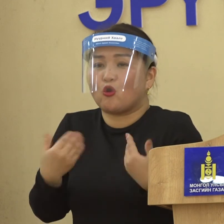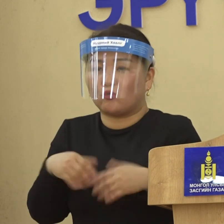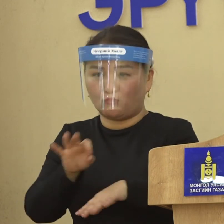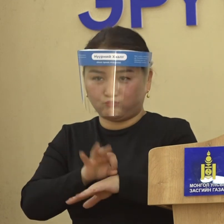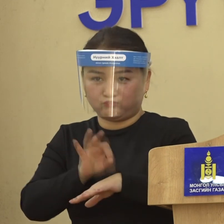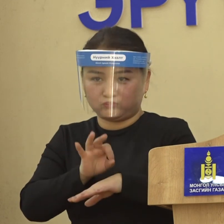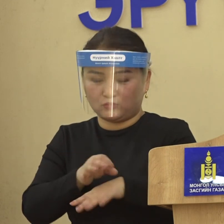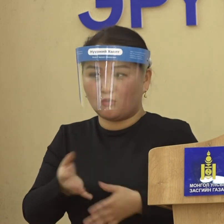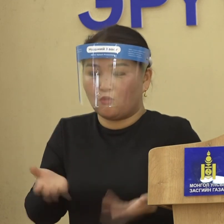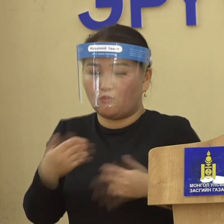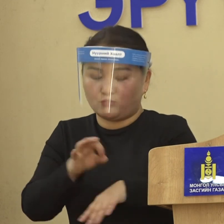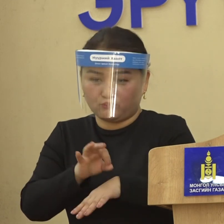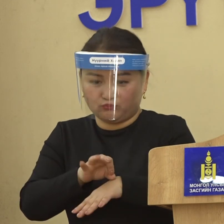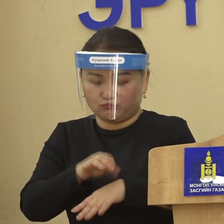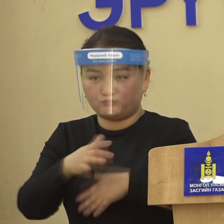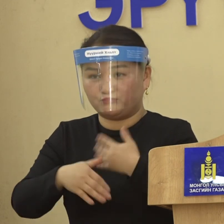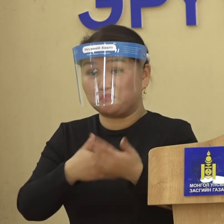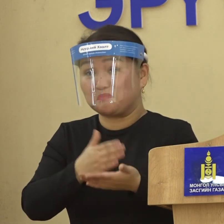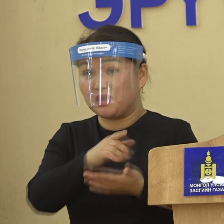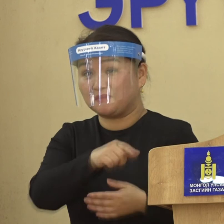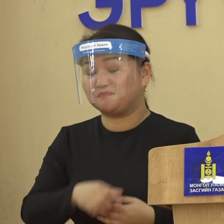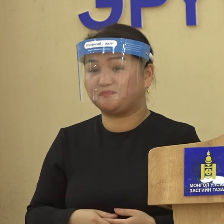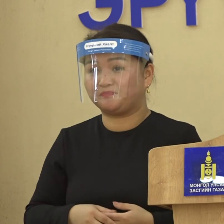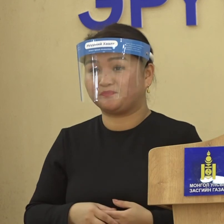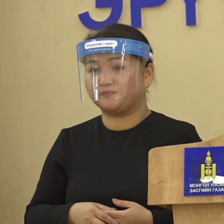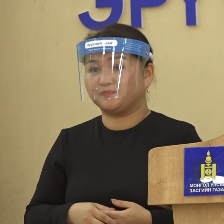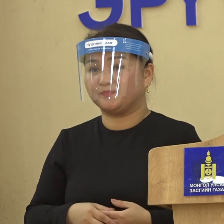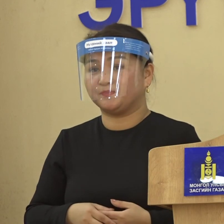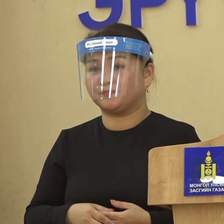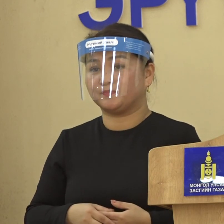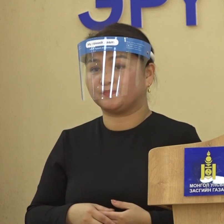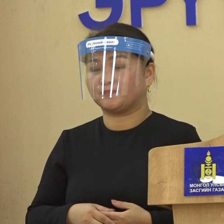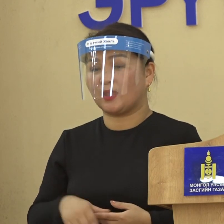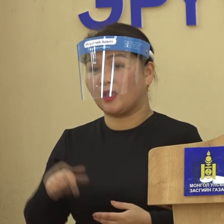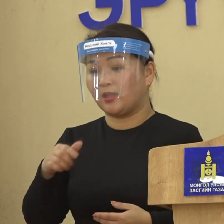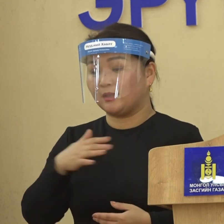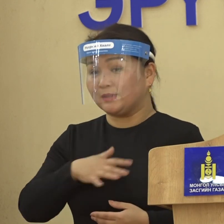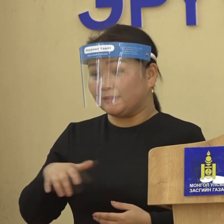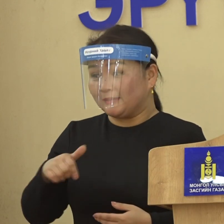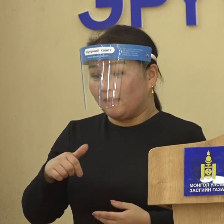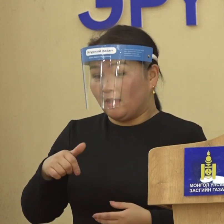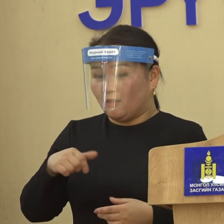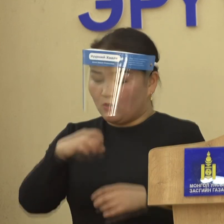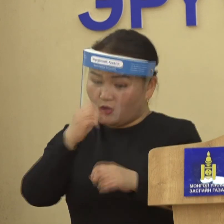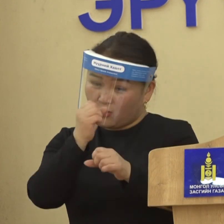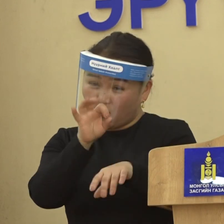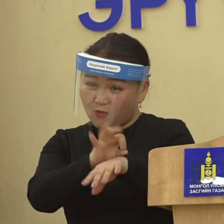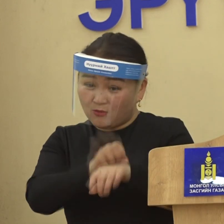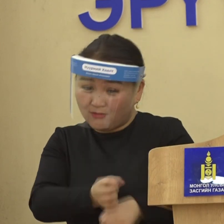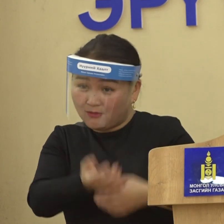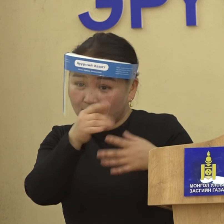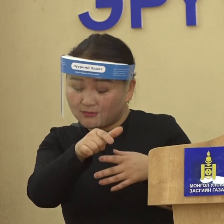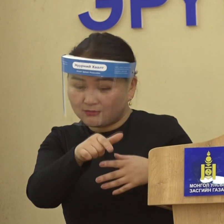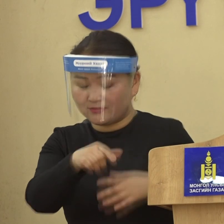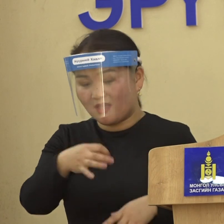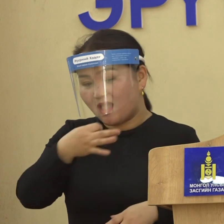өвчлөсөн ийм хүмүүс болоод орж ирсэн байна. За мөн одоо бид нар эдэрч ха гол